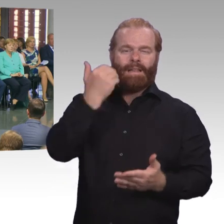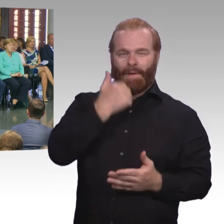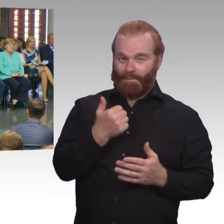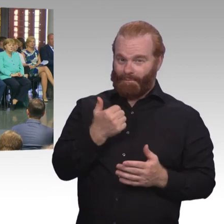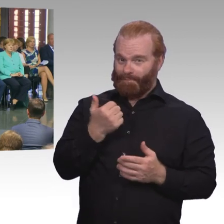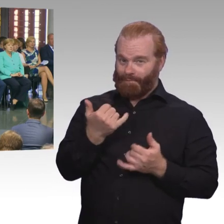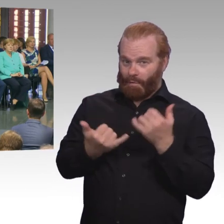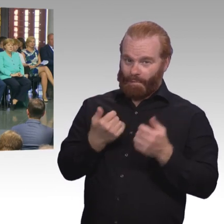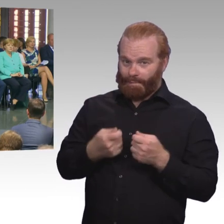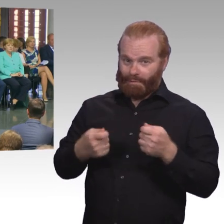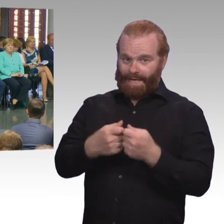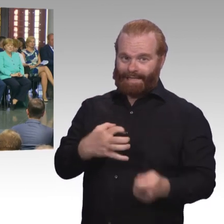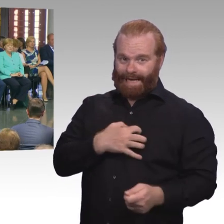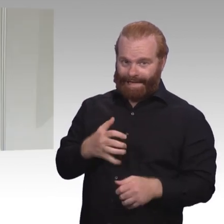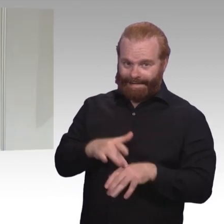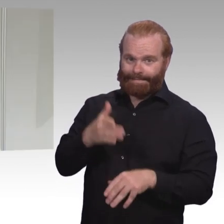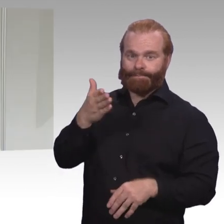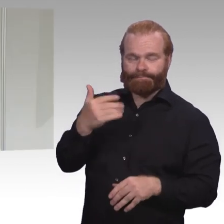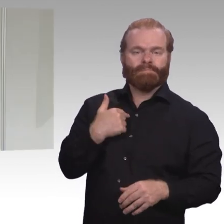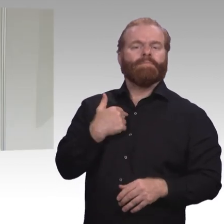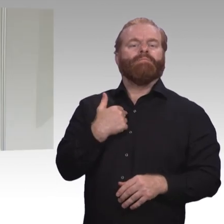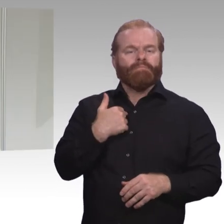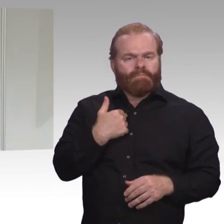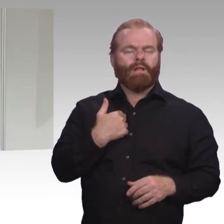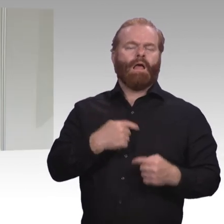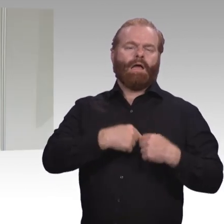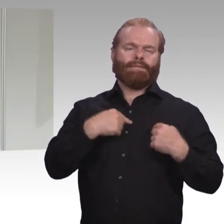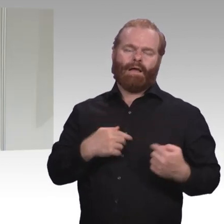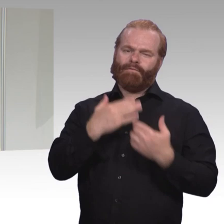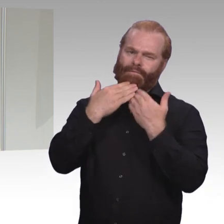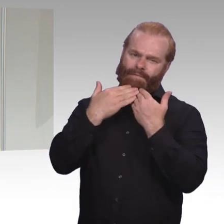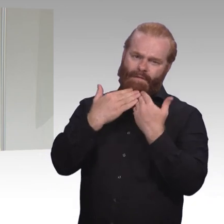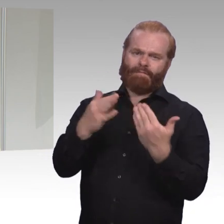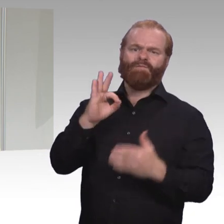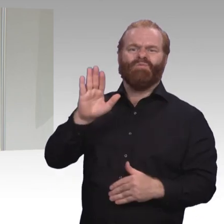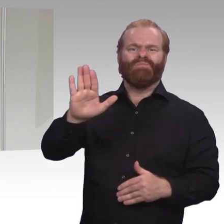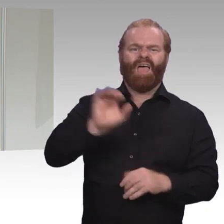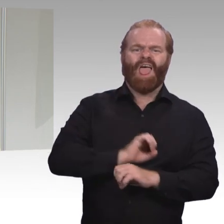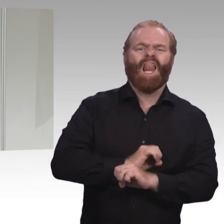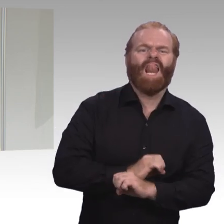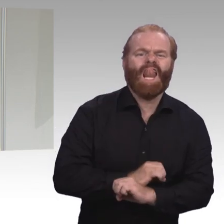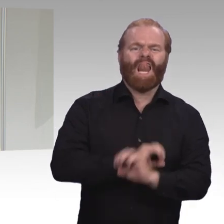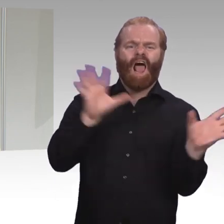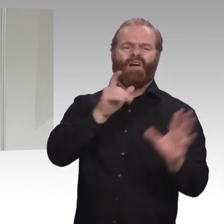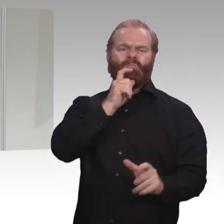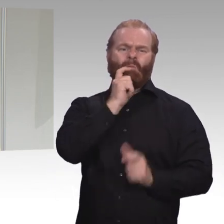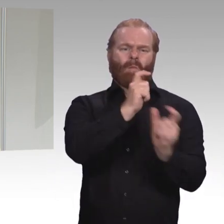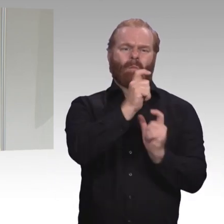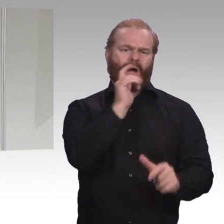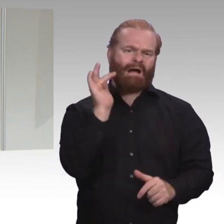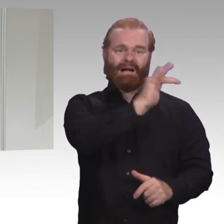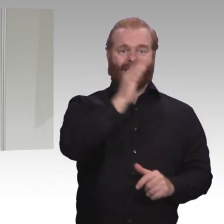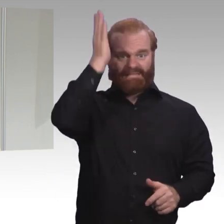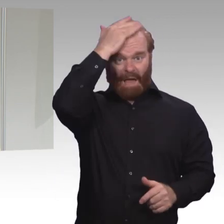ich finde, die politische Tonlage, die aus dem Weißen Haus kommt, ist nicht mehr angemessen gegenüber